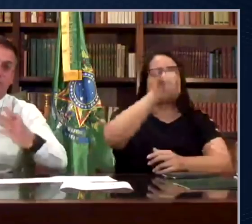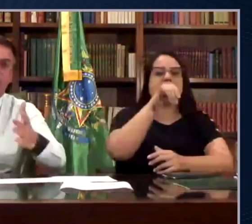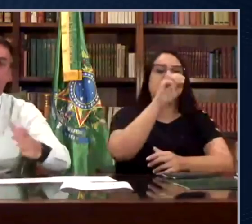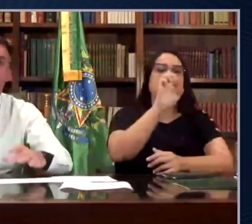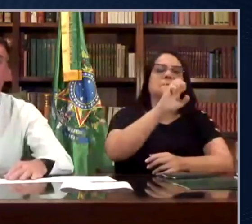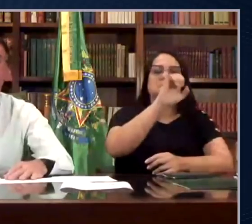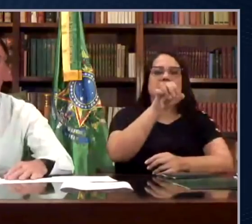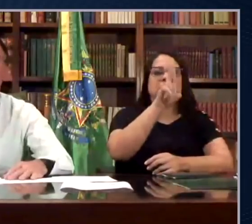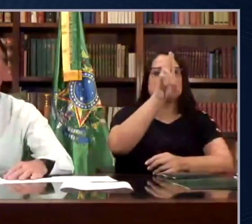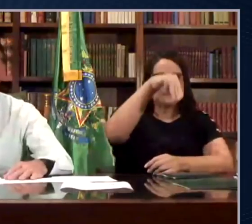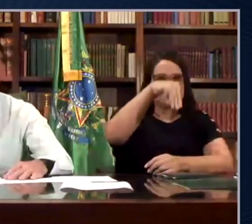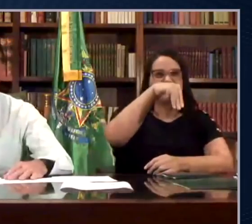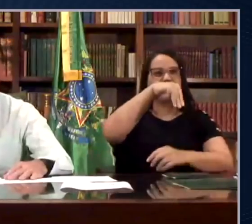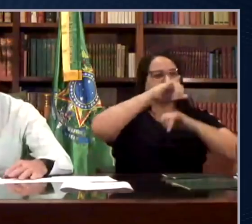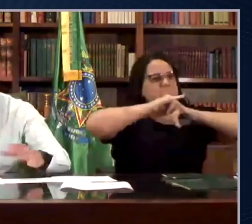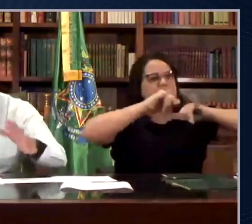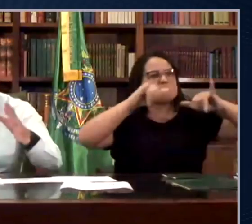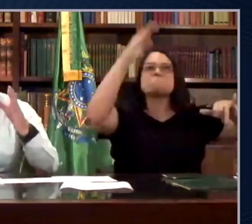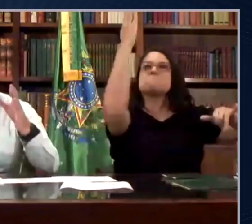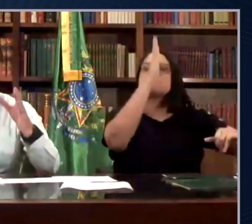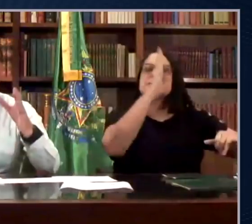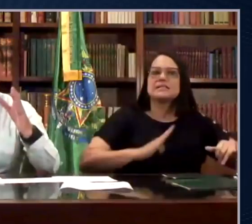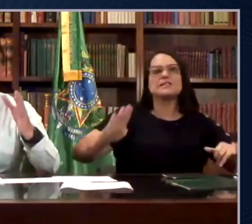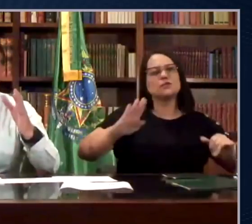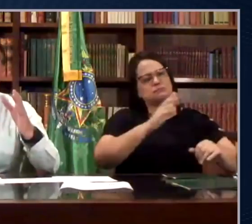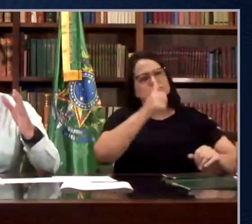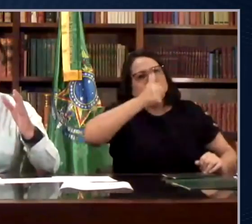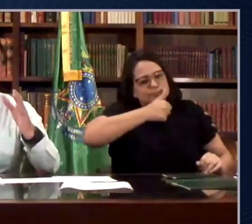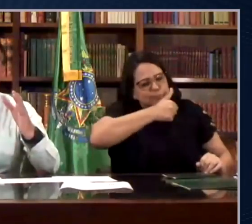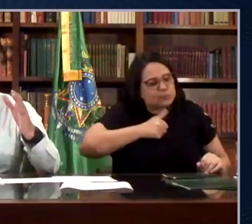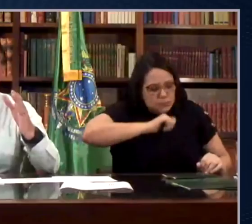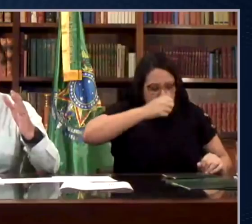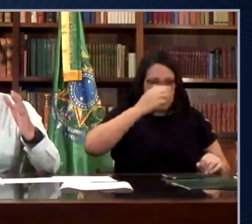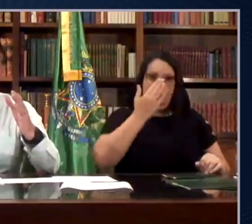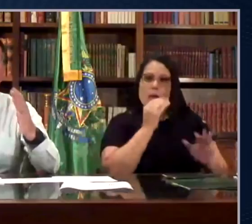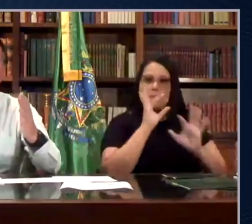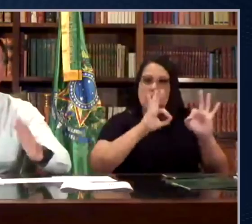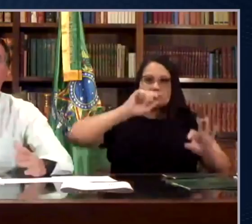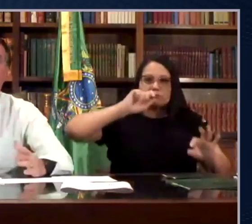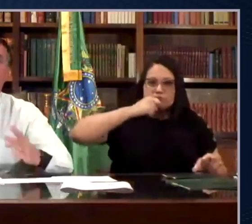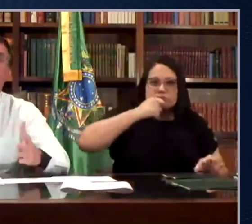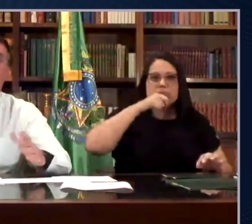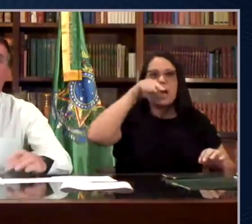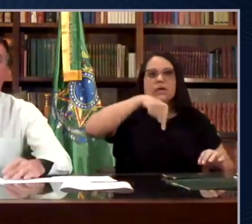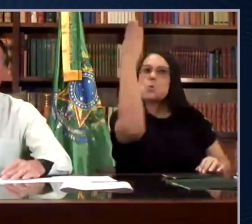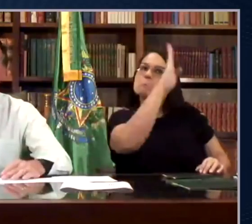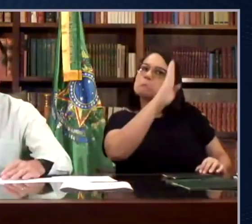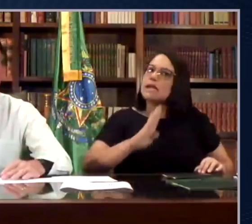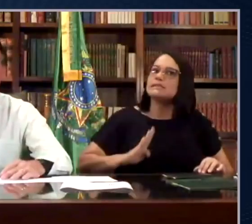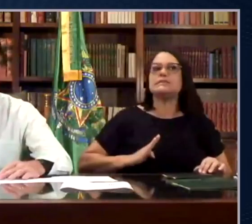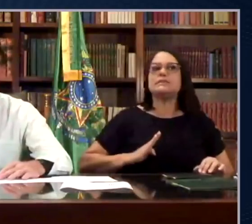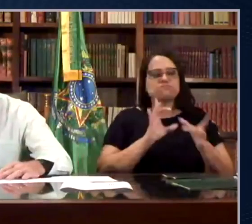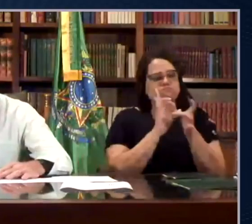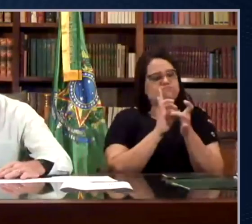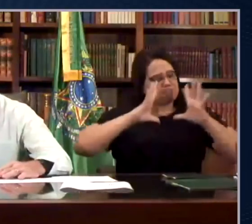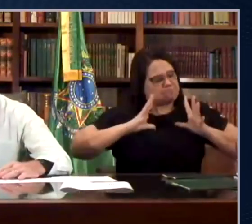anunciar aí, pedir um dia de jejum para todo o povo brasileiro, em nome, obviamente, de que o Brasil aqui fique livre desse mal